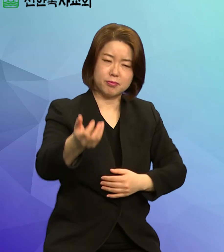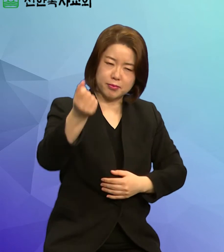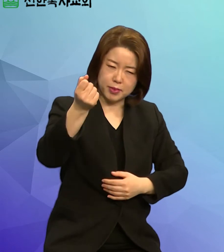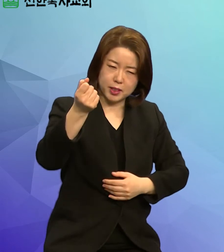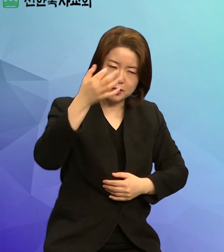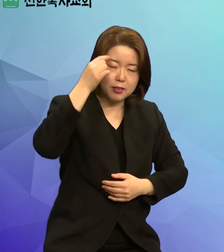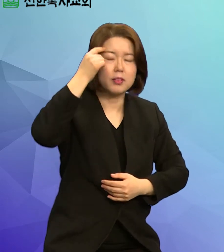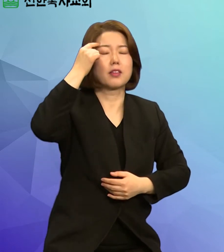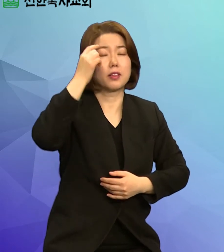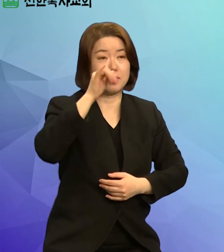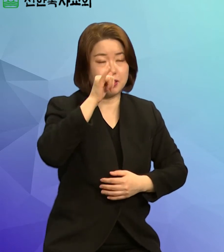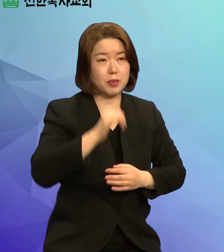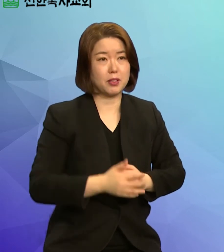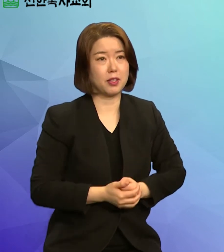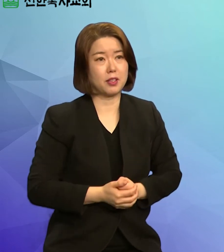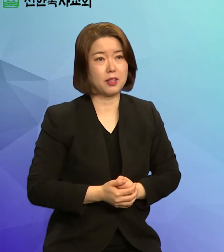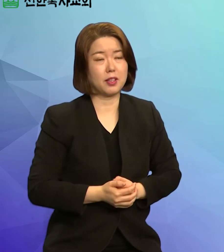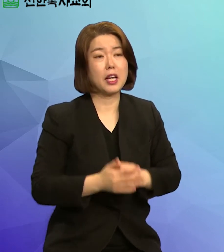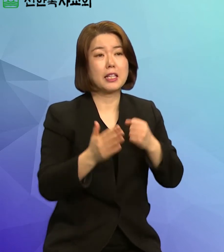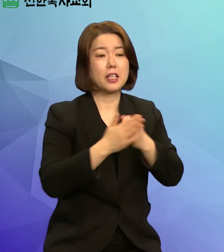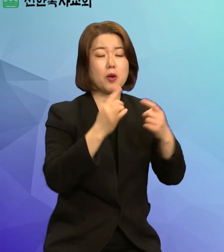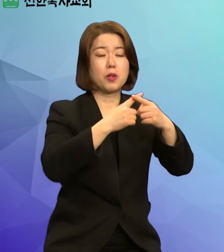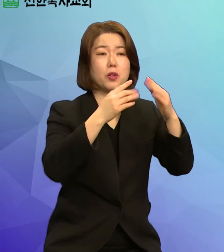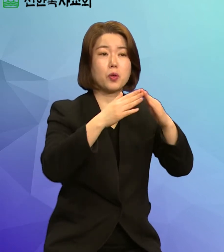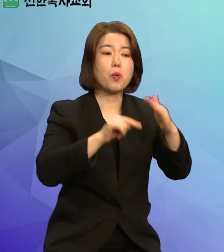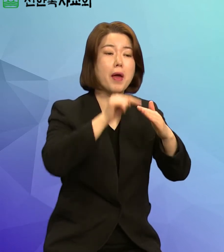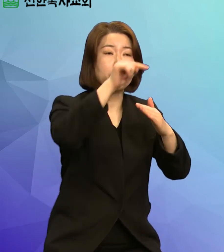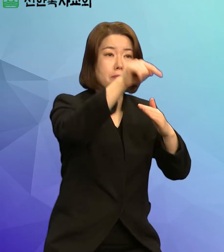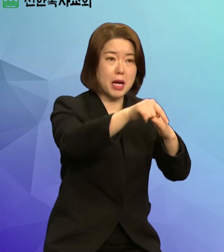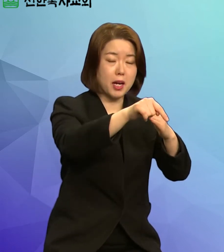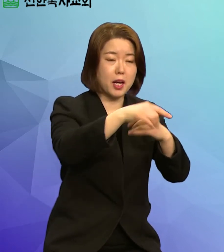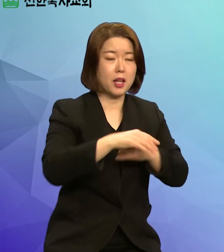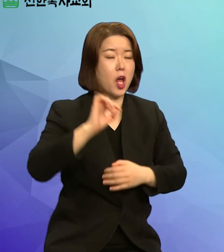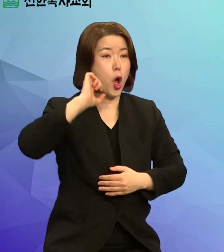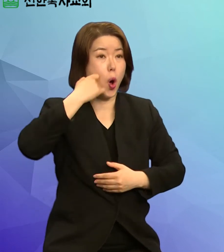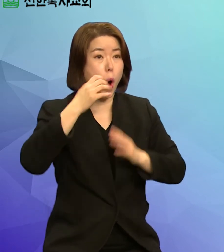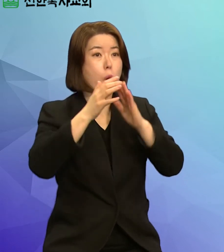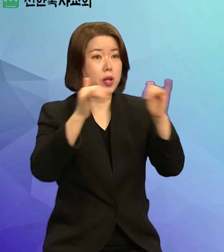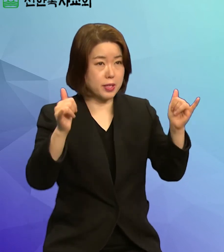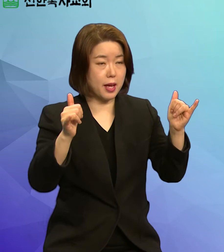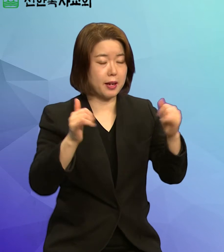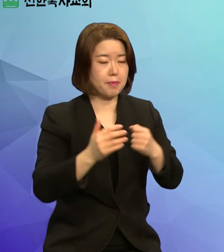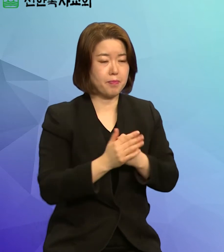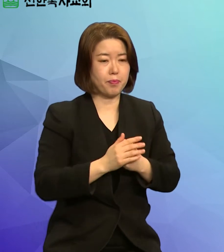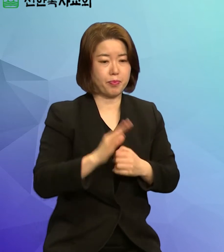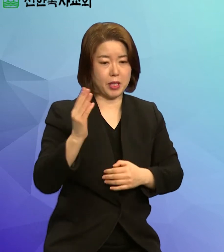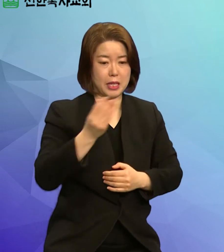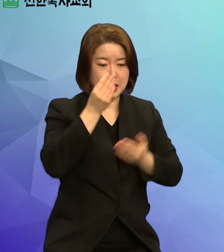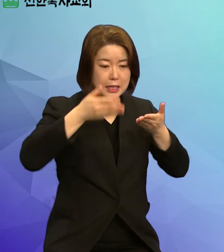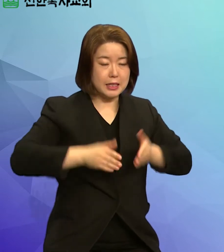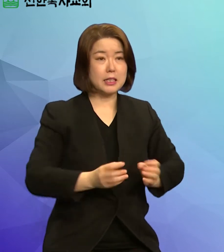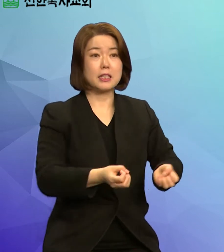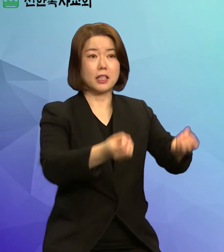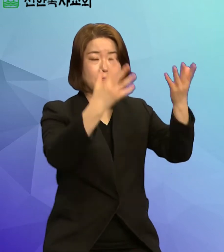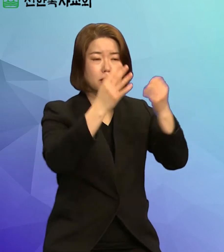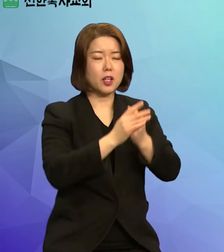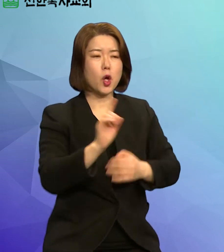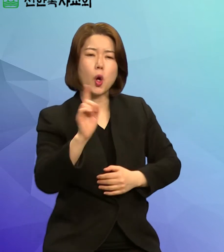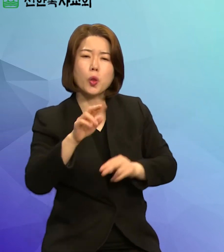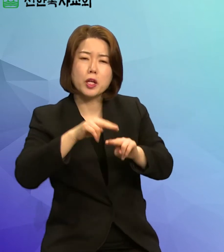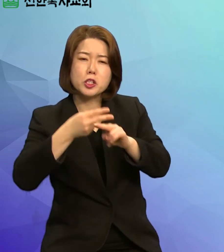깨달았습니다. 그래서 교회 바깥에 어려운 이들이 성탄절에 어떤 선물을